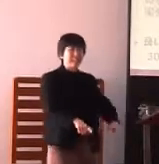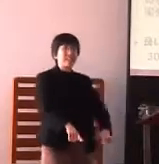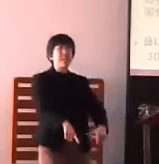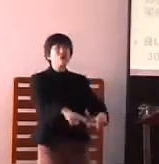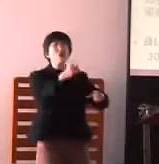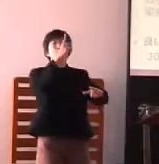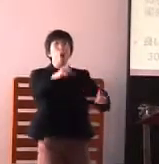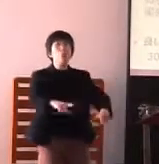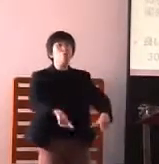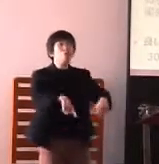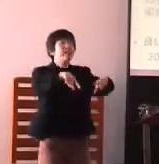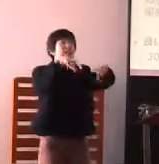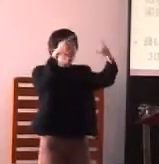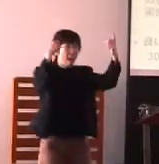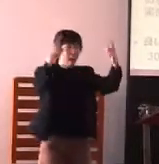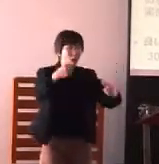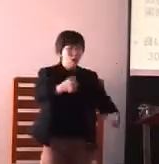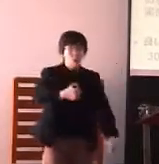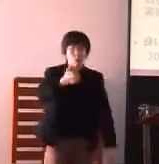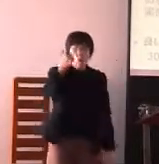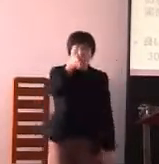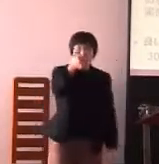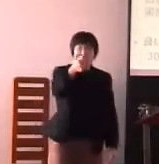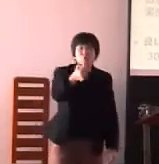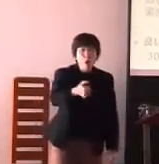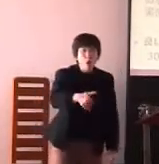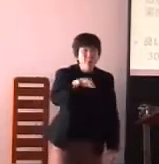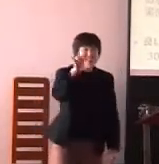50、70、食べることができる。